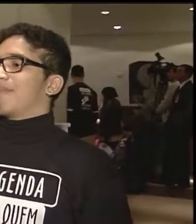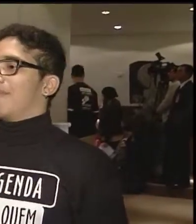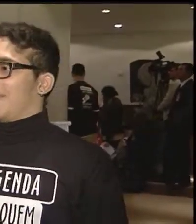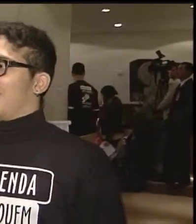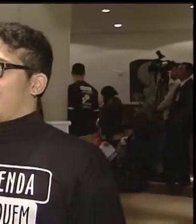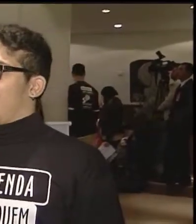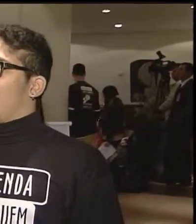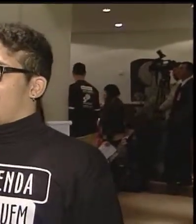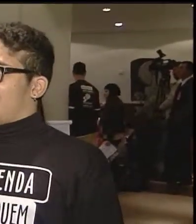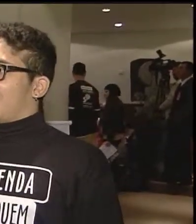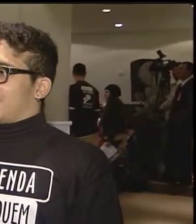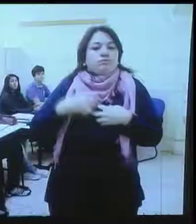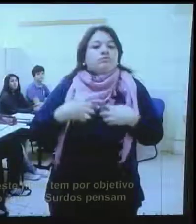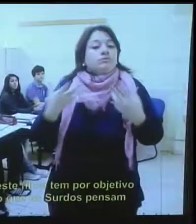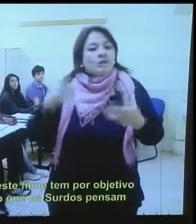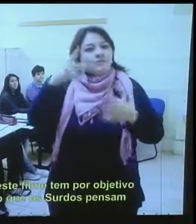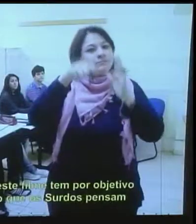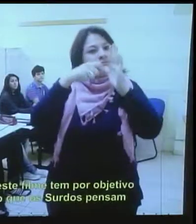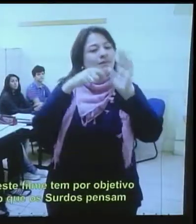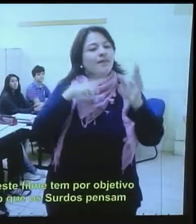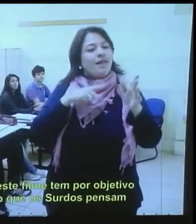As pessoas têm que ver isso.